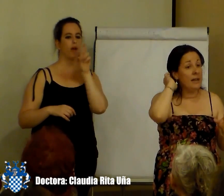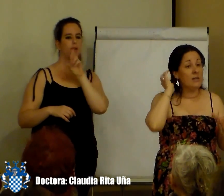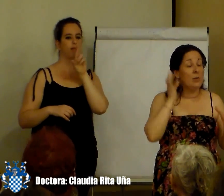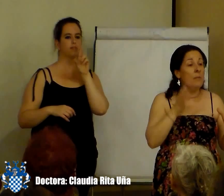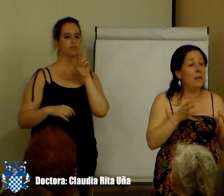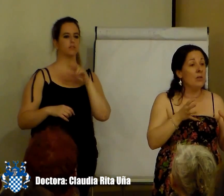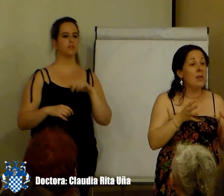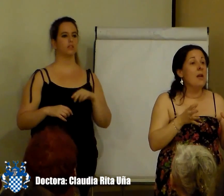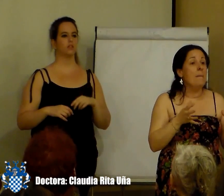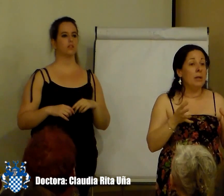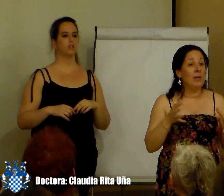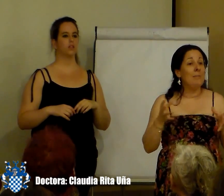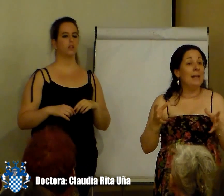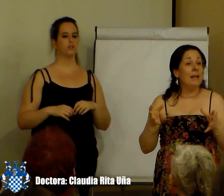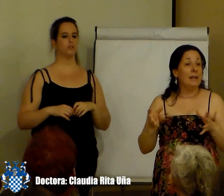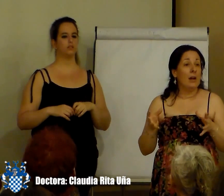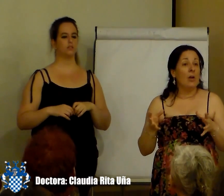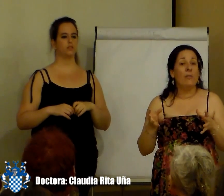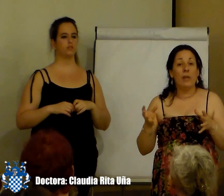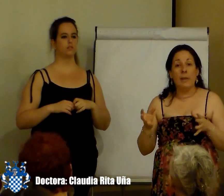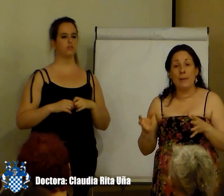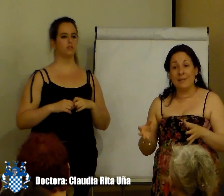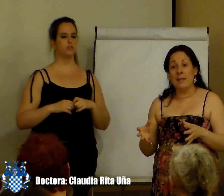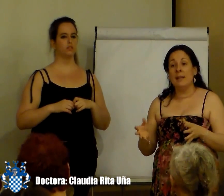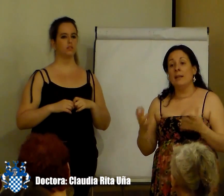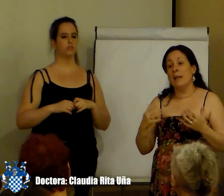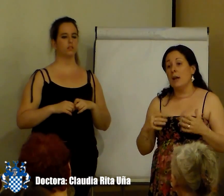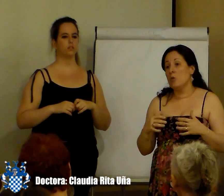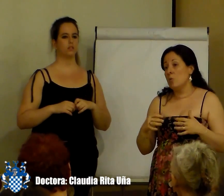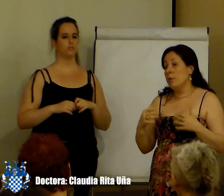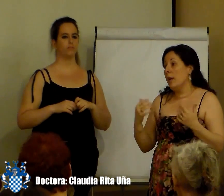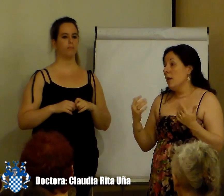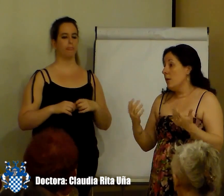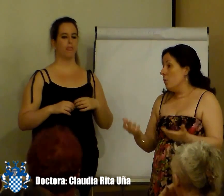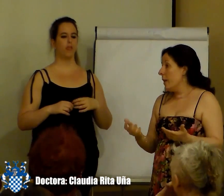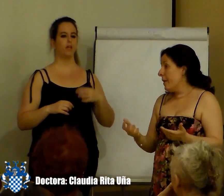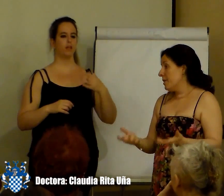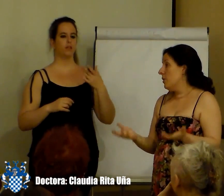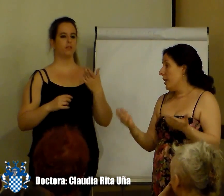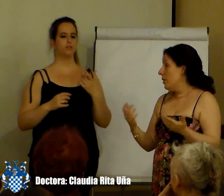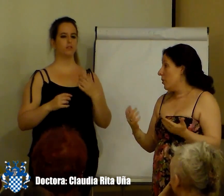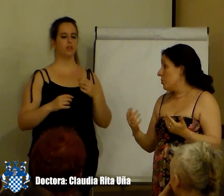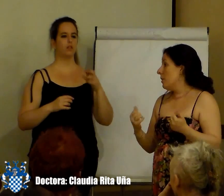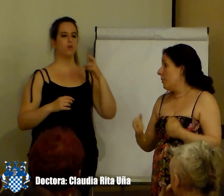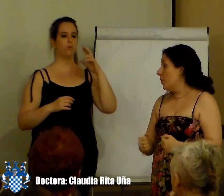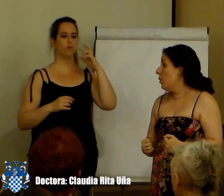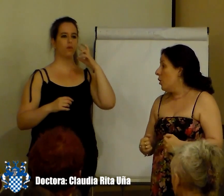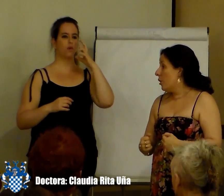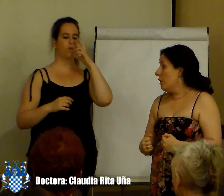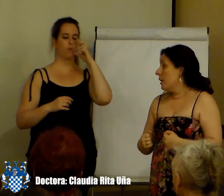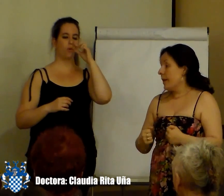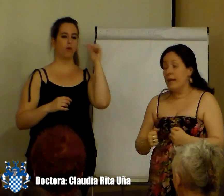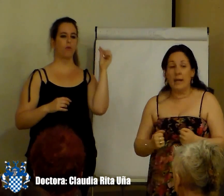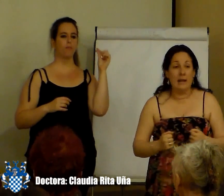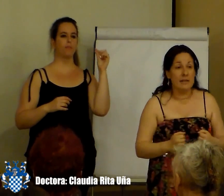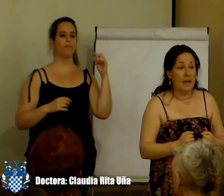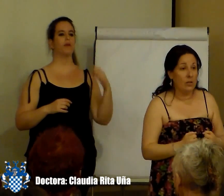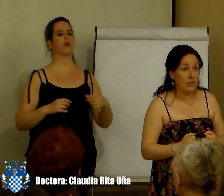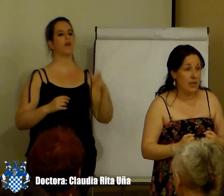por fibromialgia, son menos, pero también hay que tenerlo presente ante la consulta de un caballero que nos consulte por